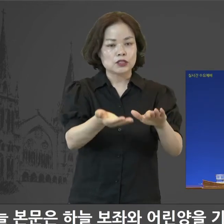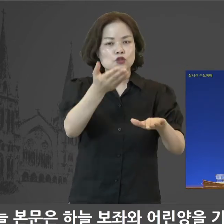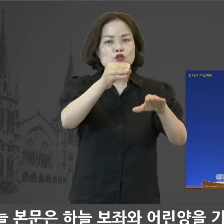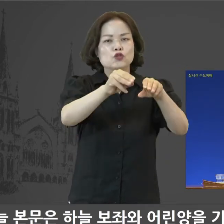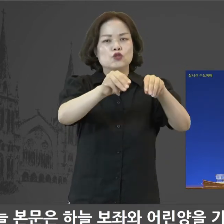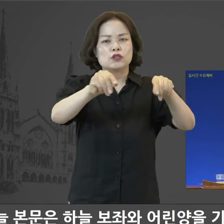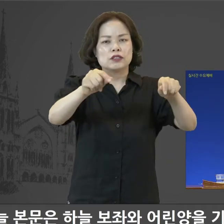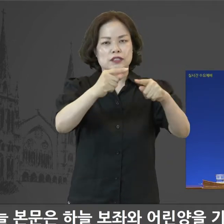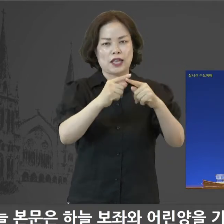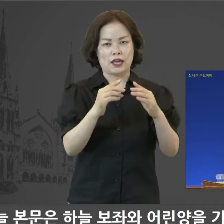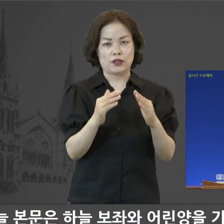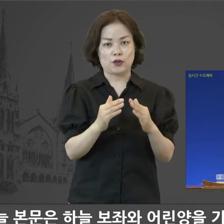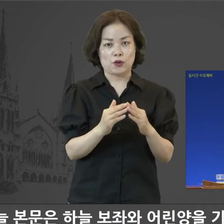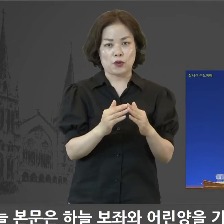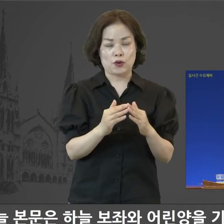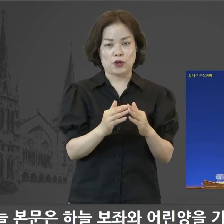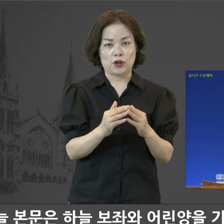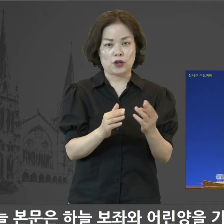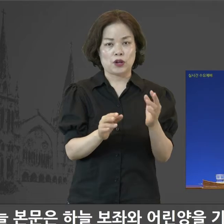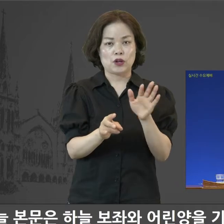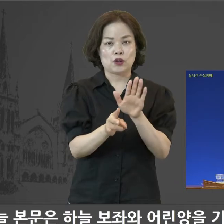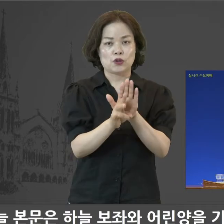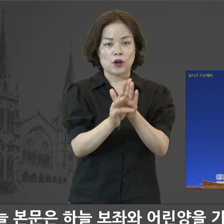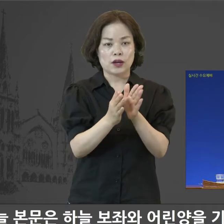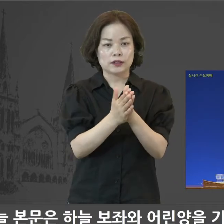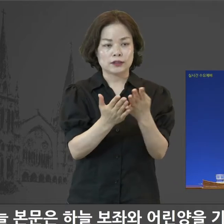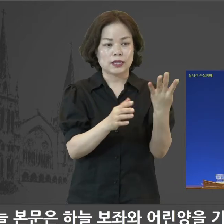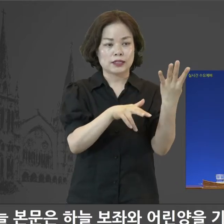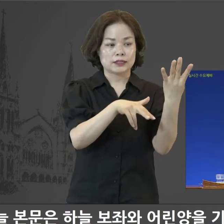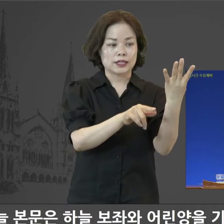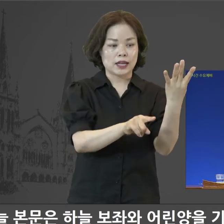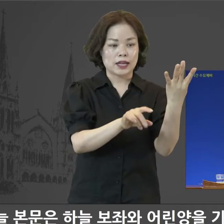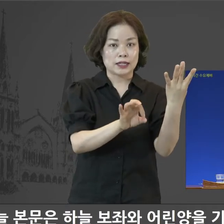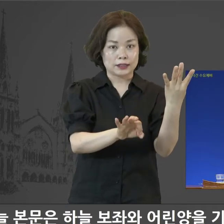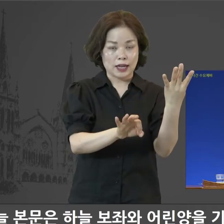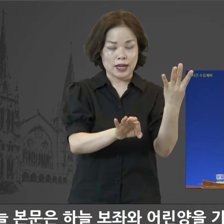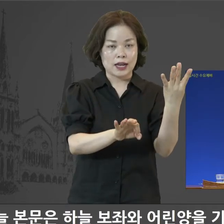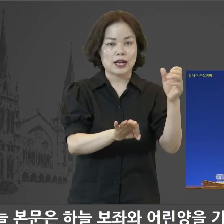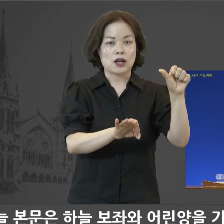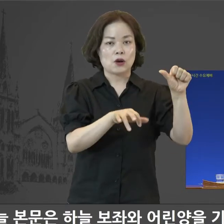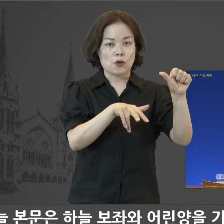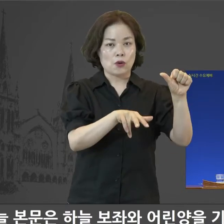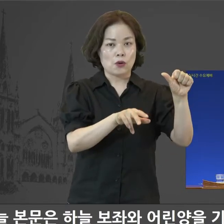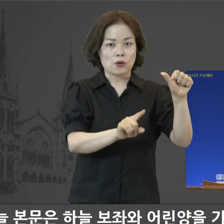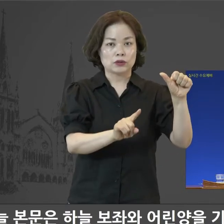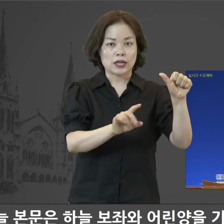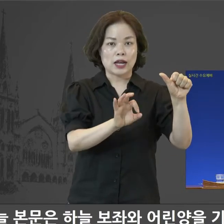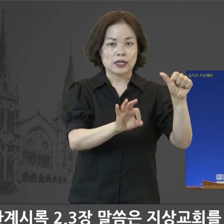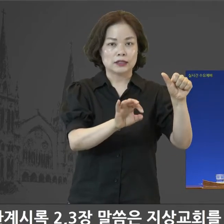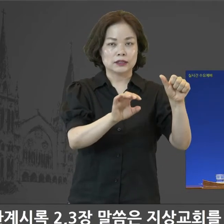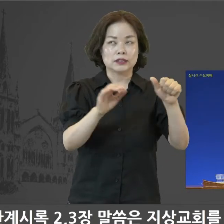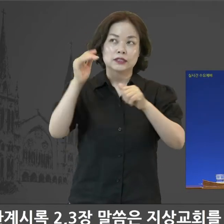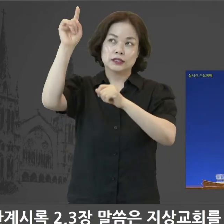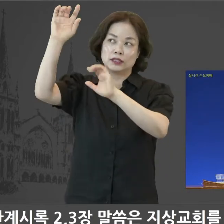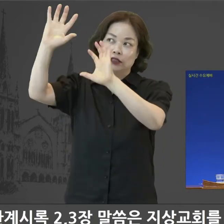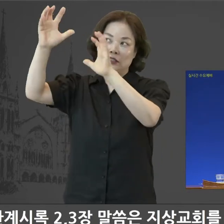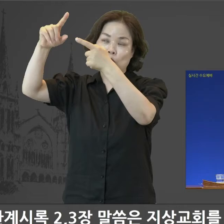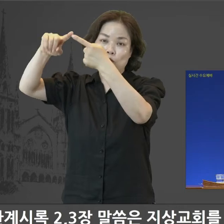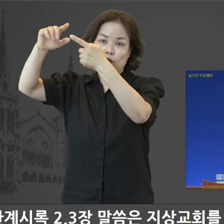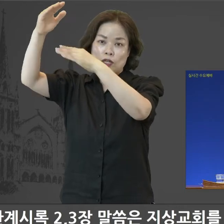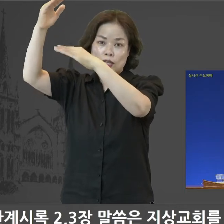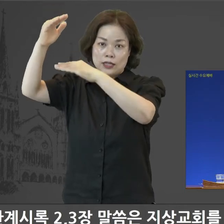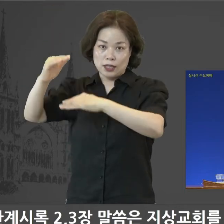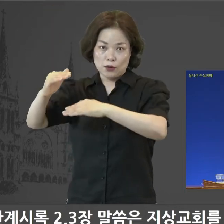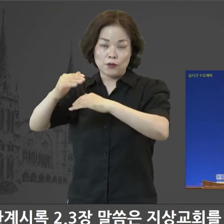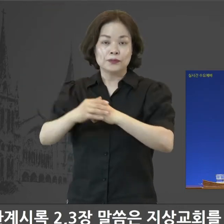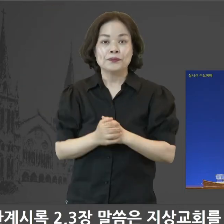말씀하고 있고, 요한계시록 4장과 5장은 천상의 교회를 다루고 있습니다. 그